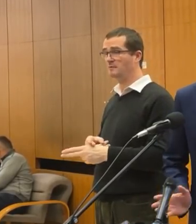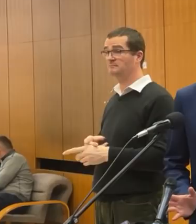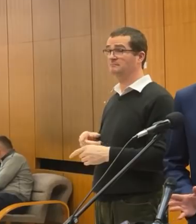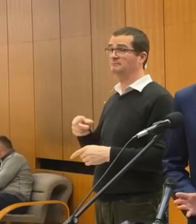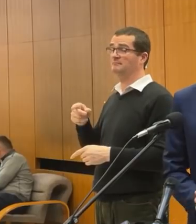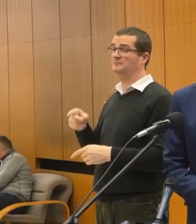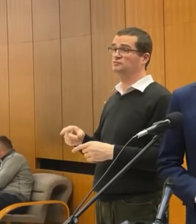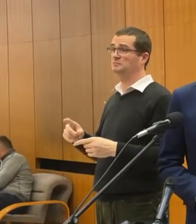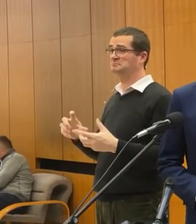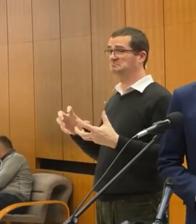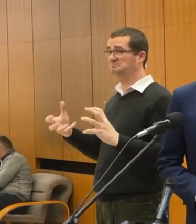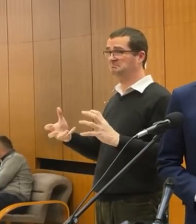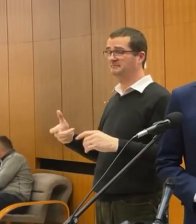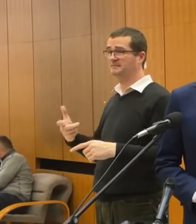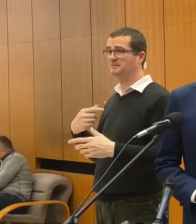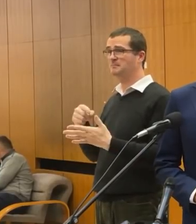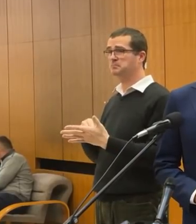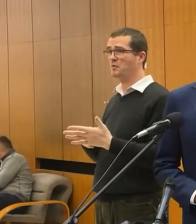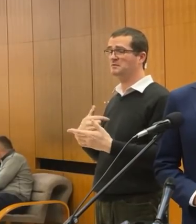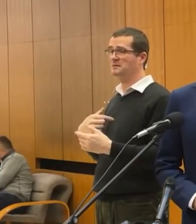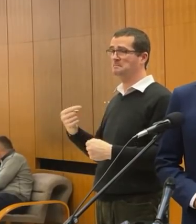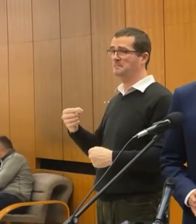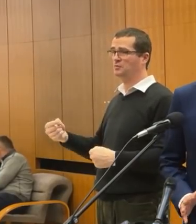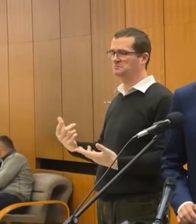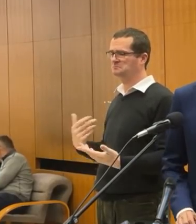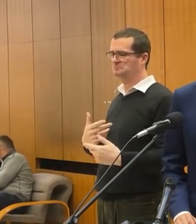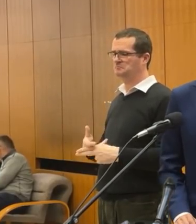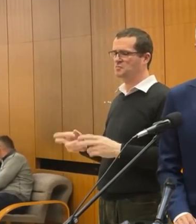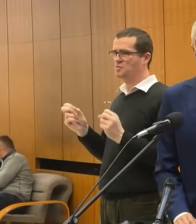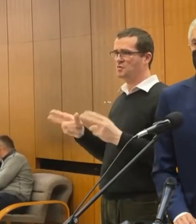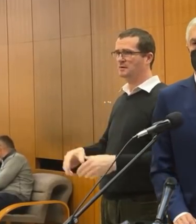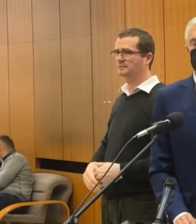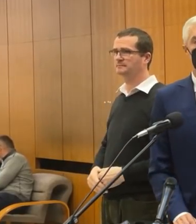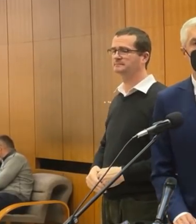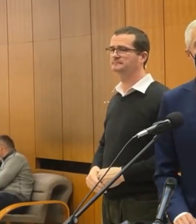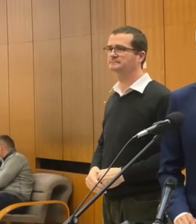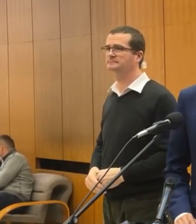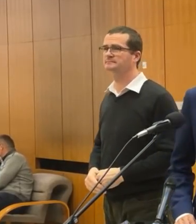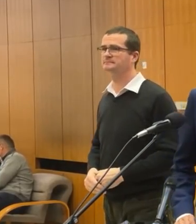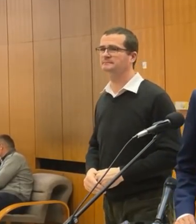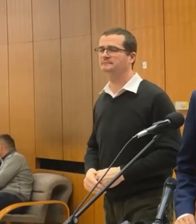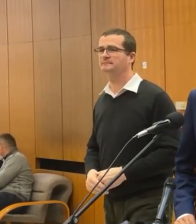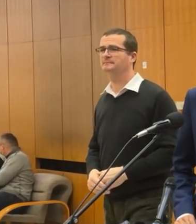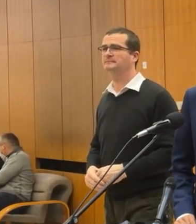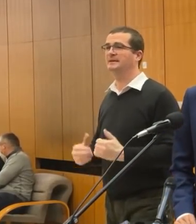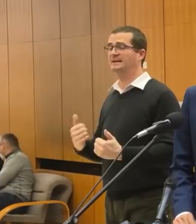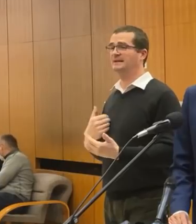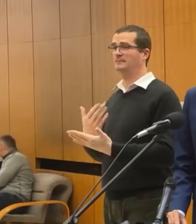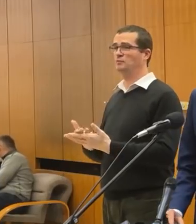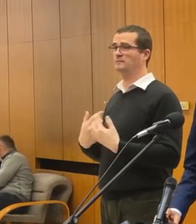tam diskrepancia, že nám to nejaké body osobné odoberie, je to úplne v poriadku. A môžem teraz niečo ja vám